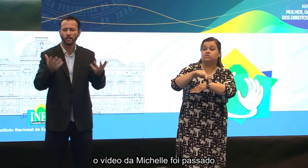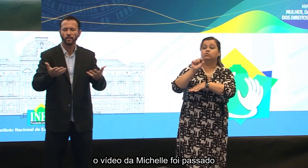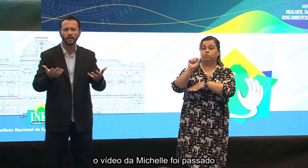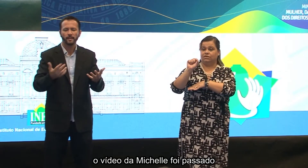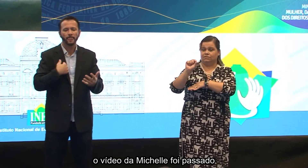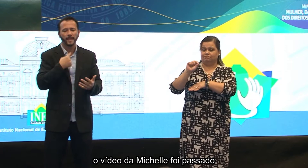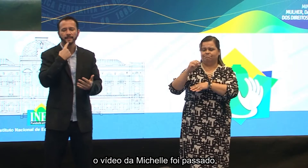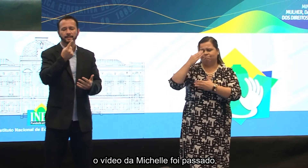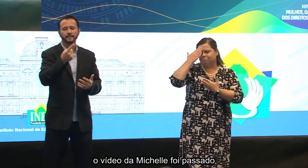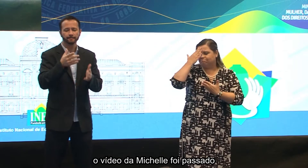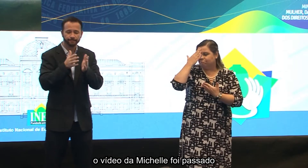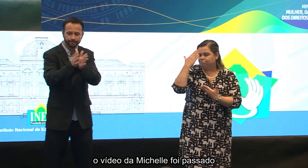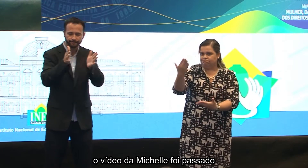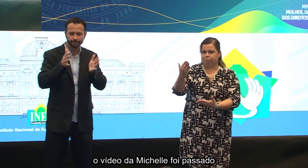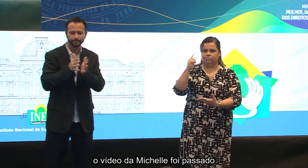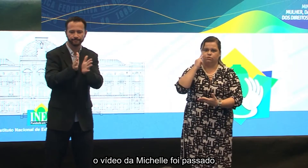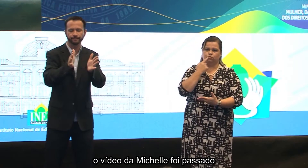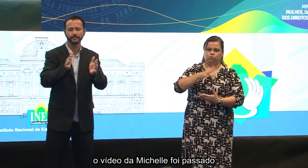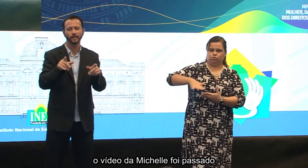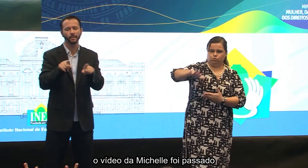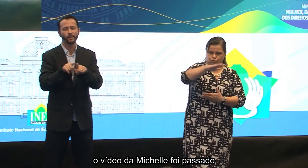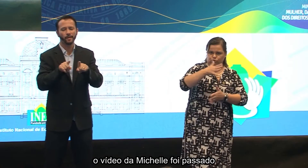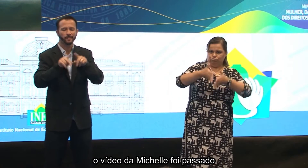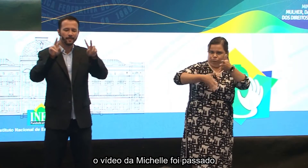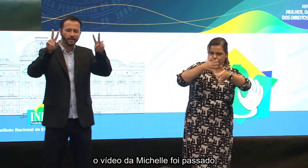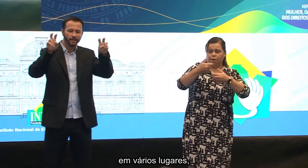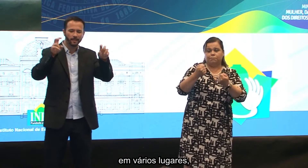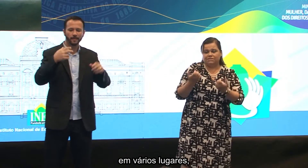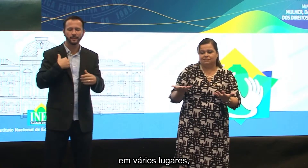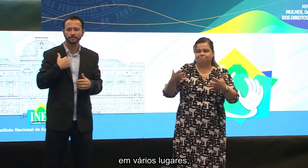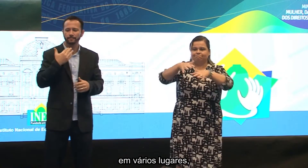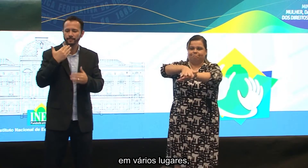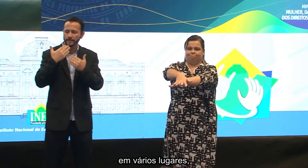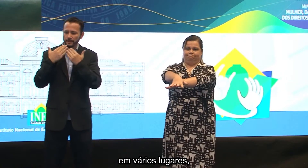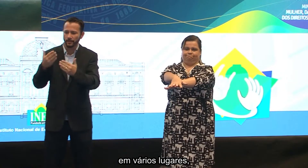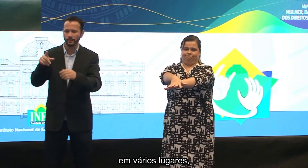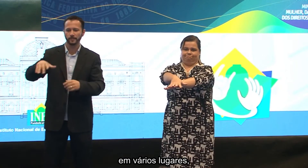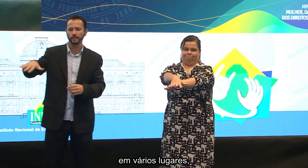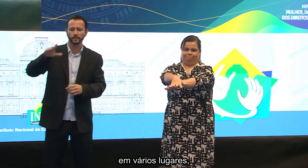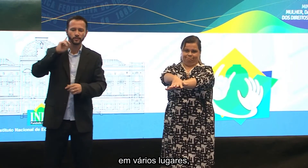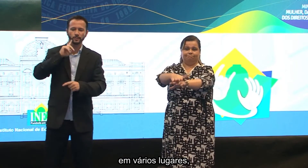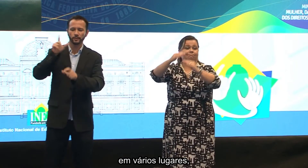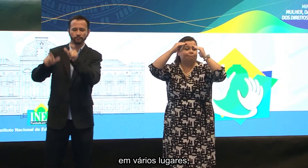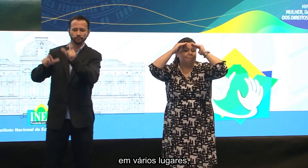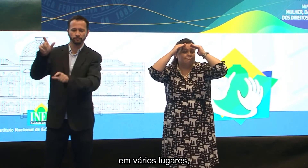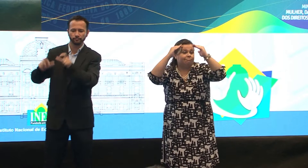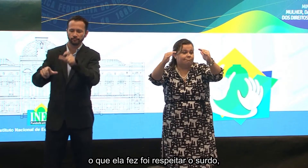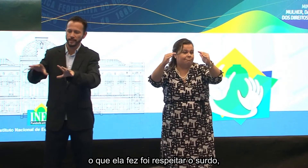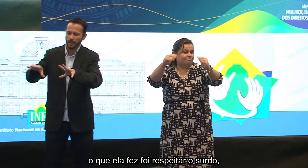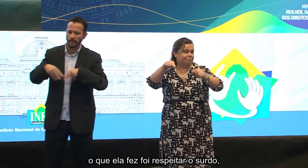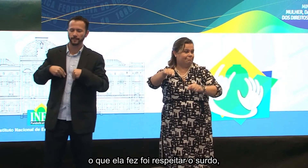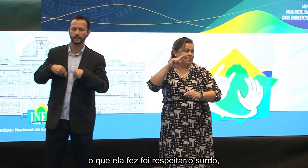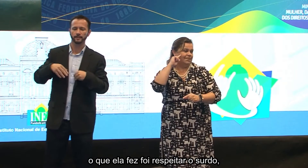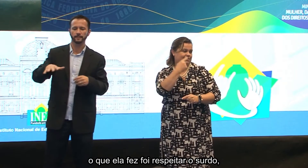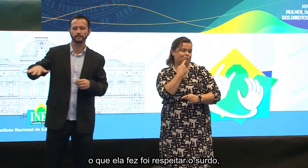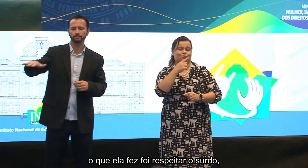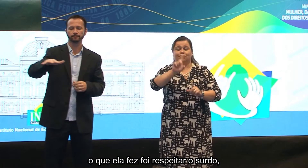o vídeo da Michele, ele foi passado em vários lugares. Então, o que ela fez foi respeitar